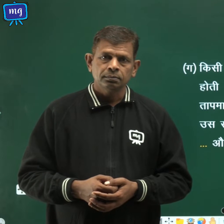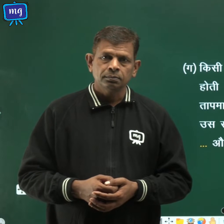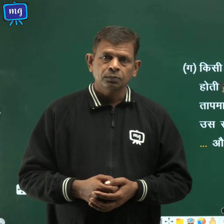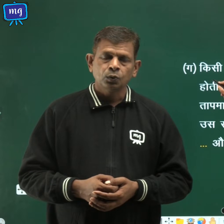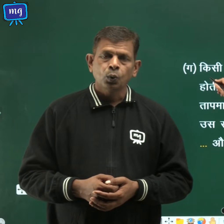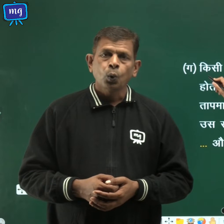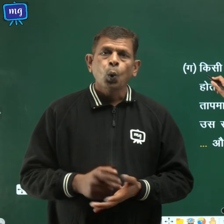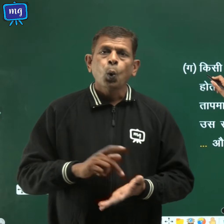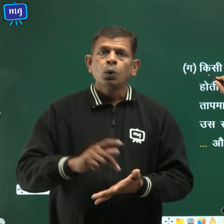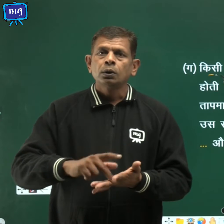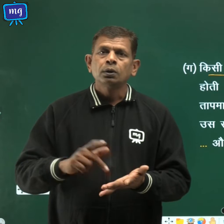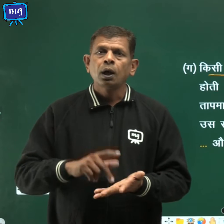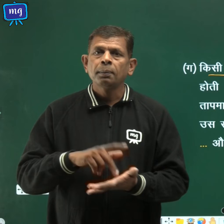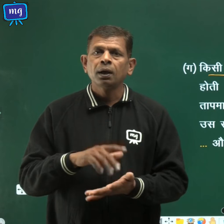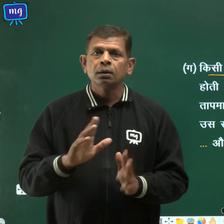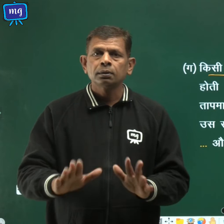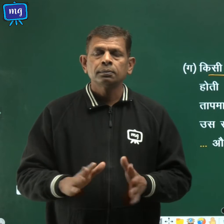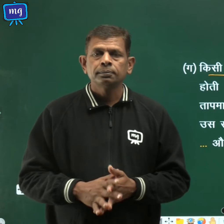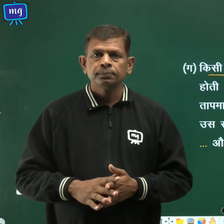किसी स्थान पर